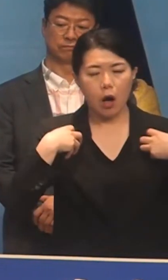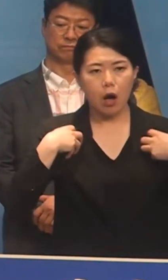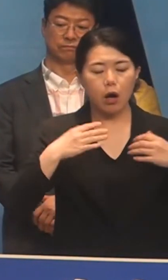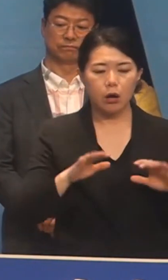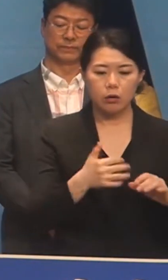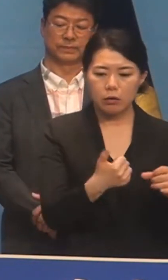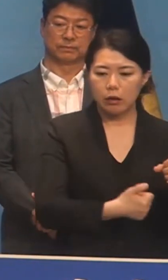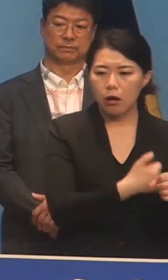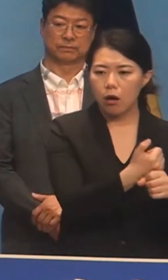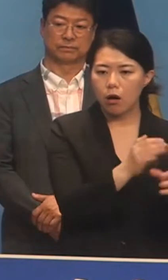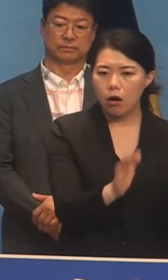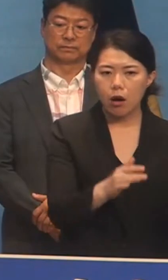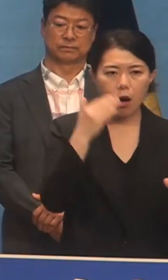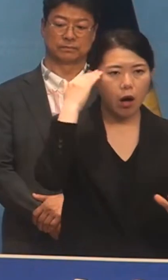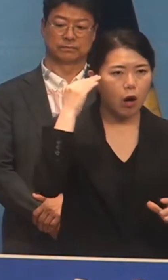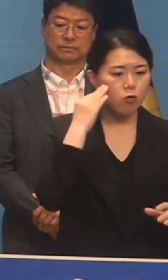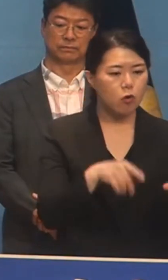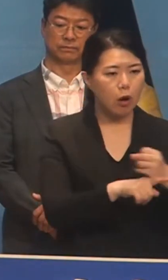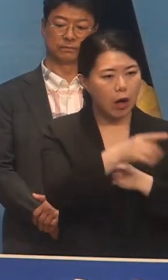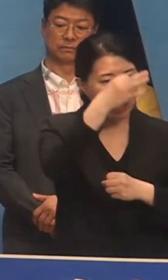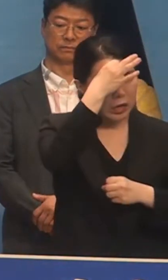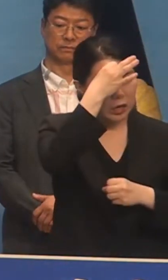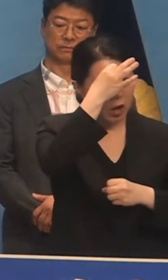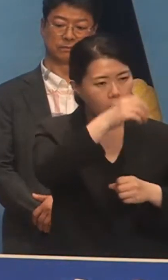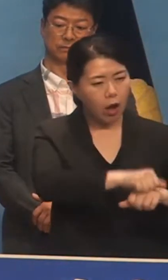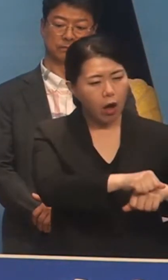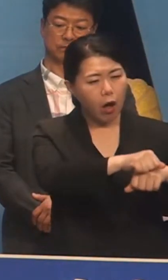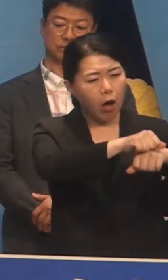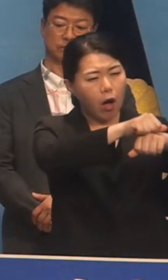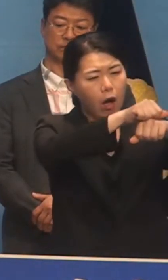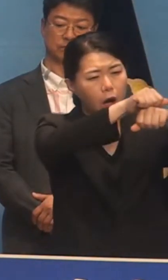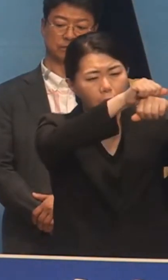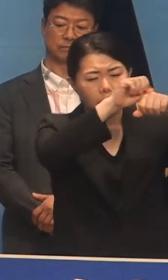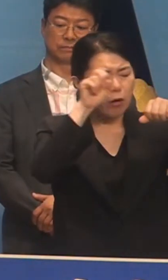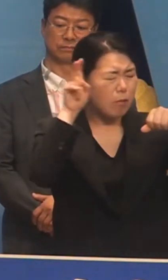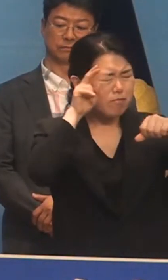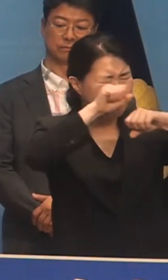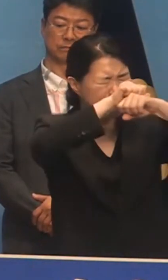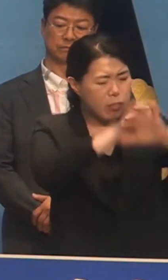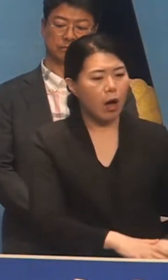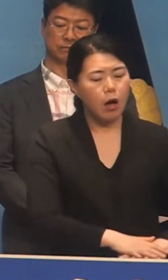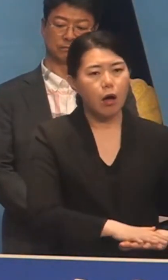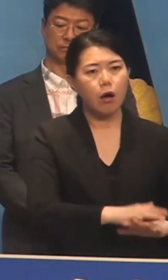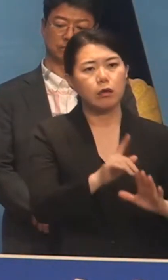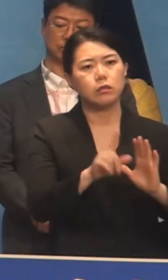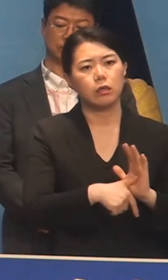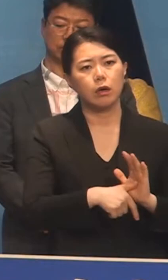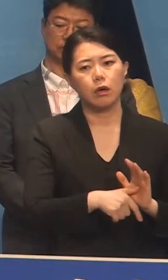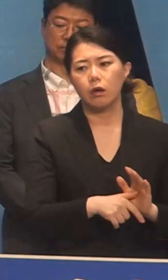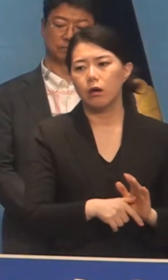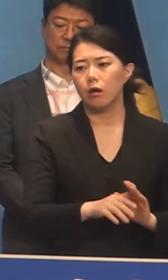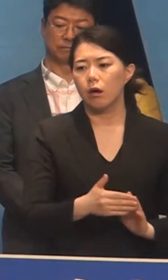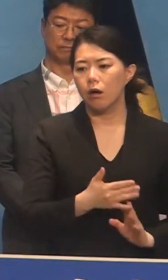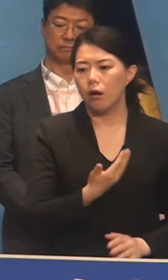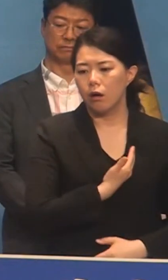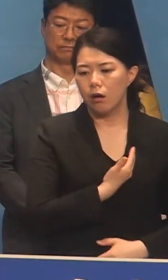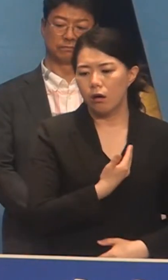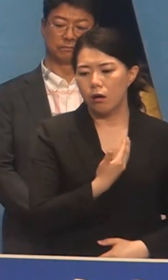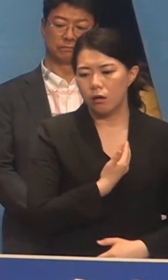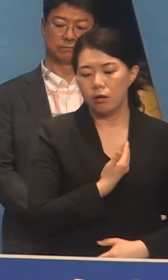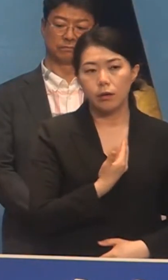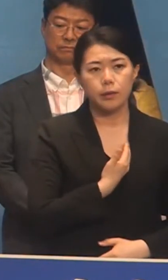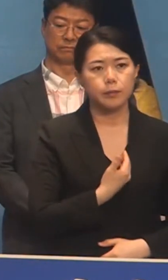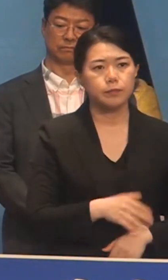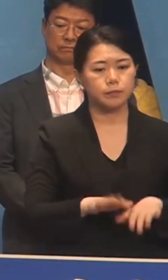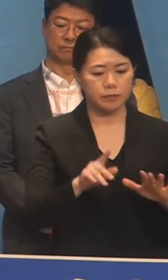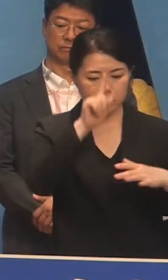쌓아올린 대한민국의 과학기술이 한꺼번에 무너지는 참담한 시간을 견뎌야 했습니다.